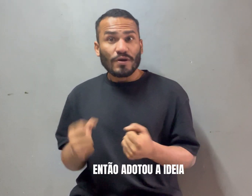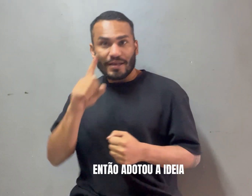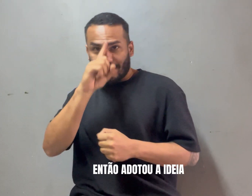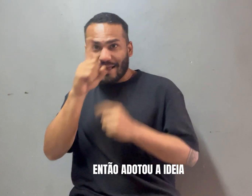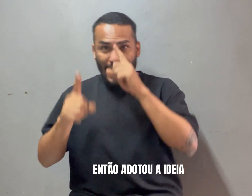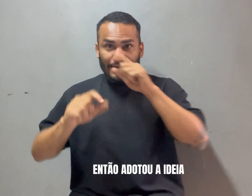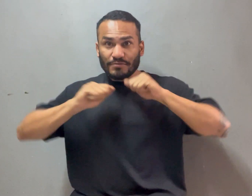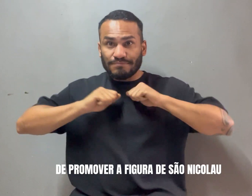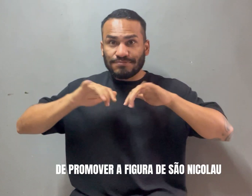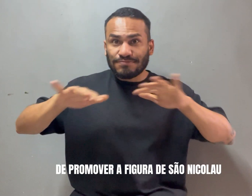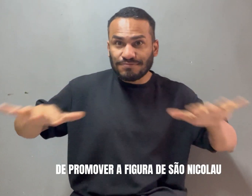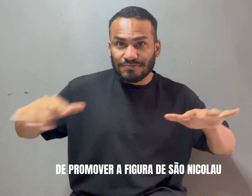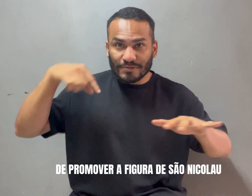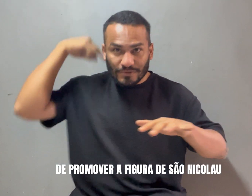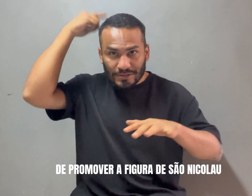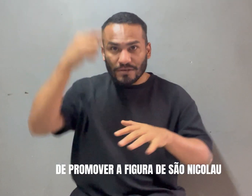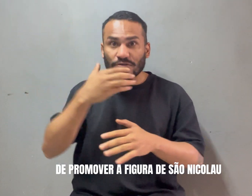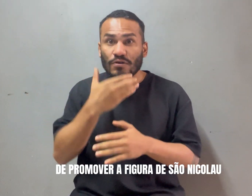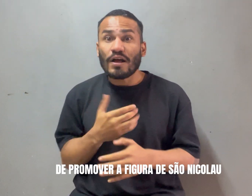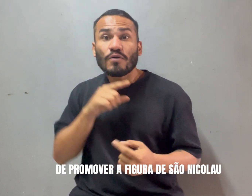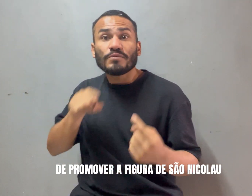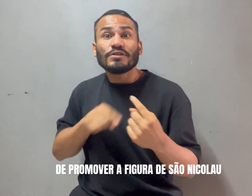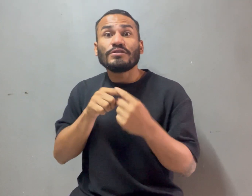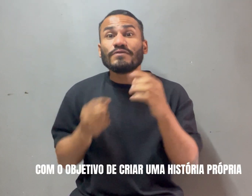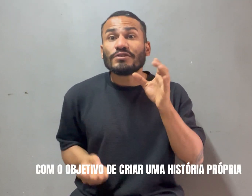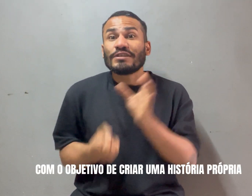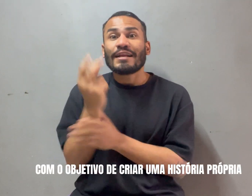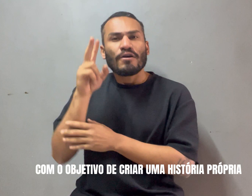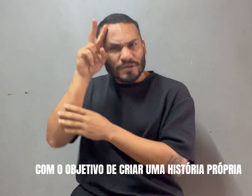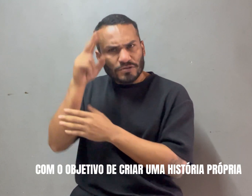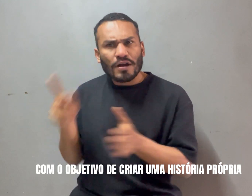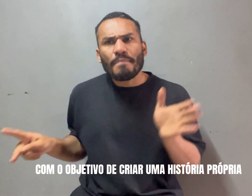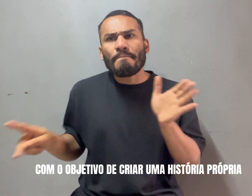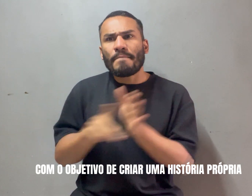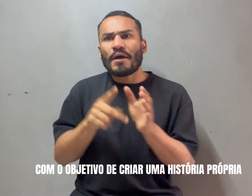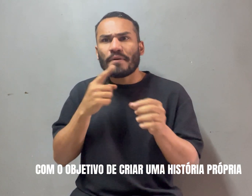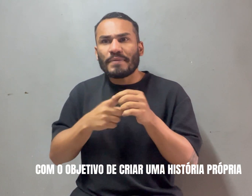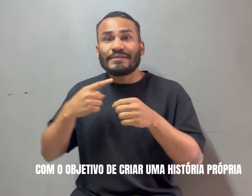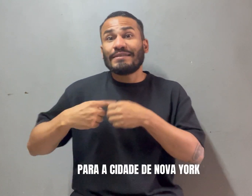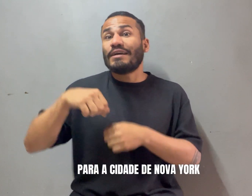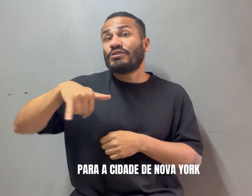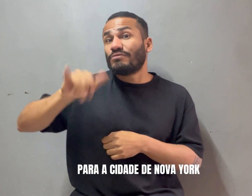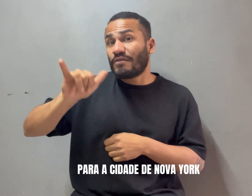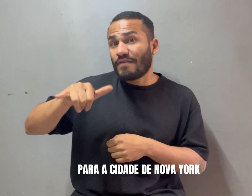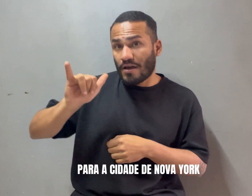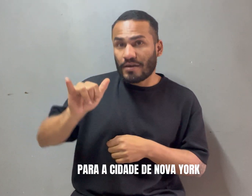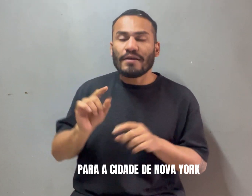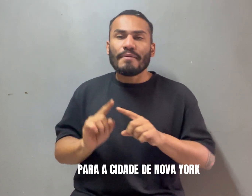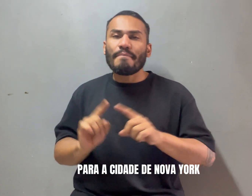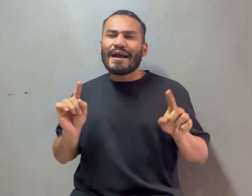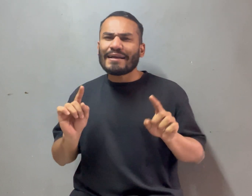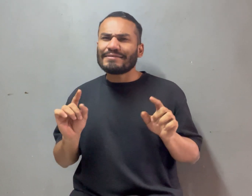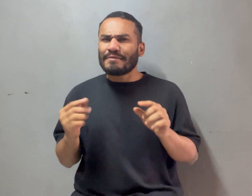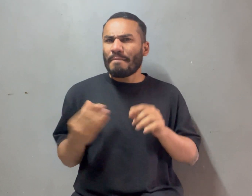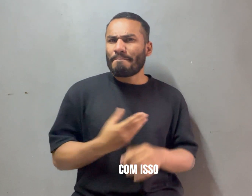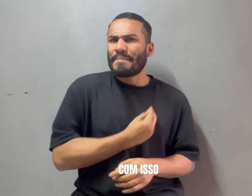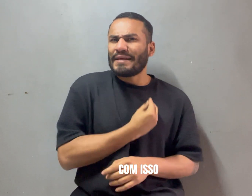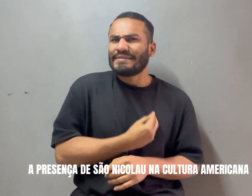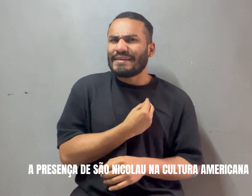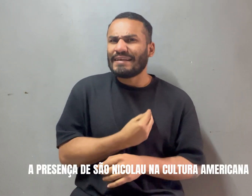adotou a ideia de promover a figura de São Nicolau com o objetivo de criar uma história própria para a cidade de Nova York. Com isso, a presença